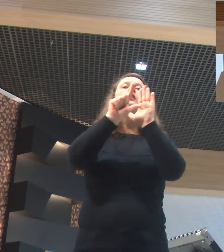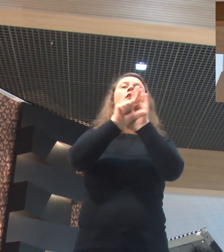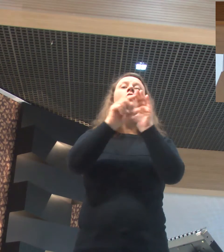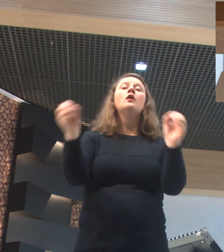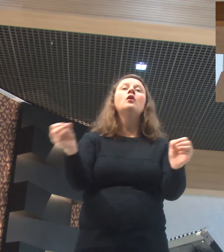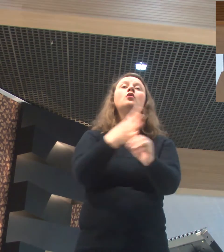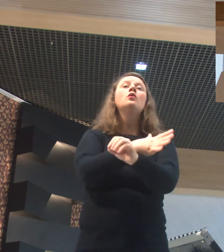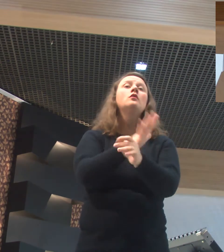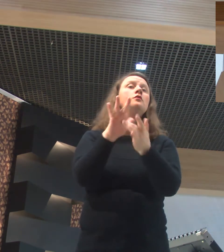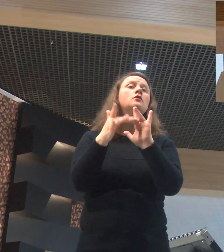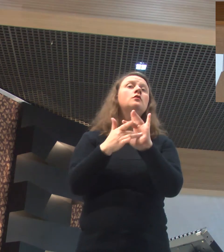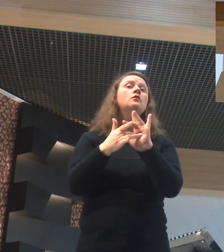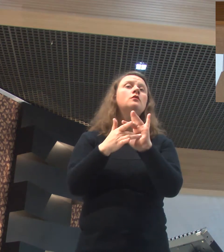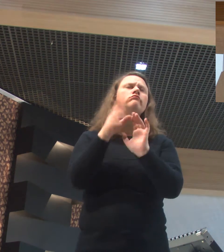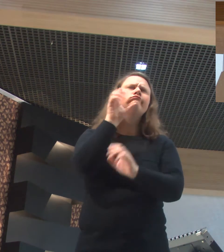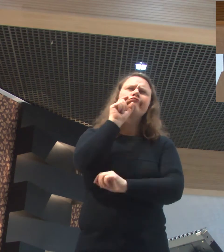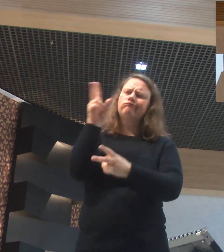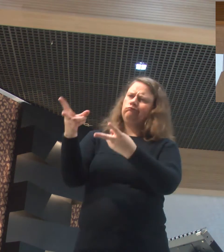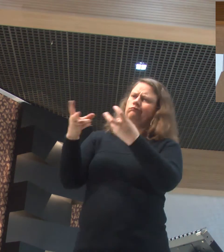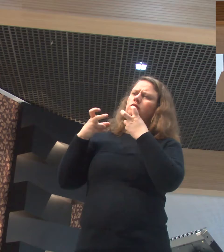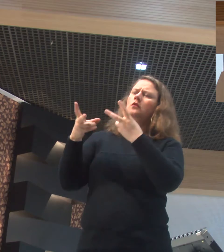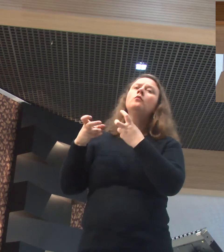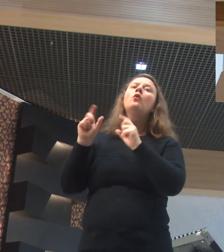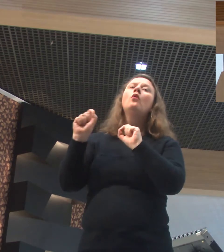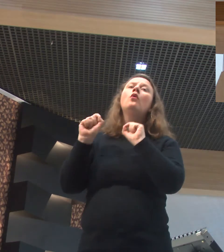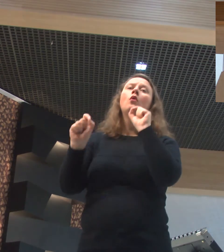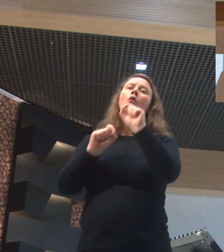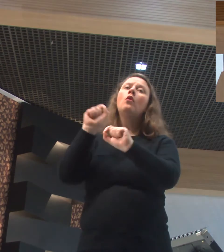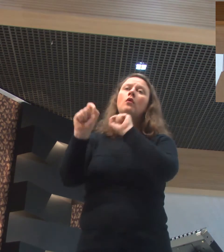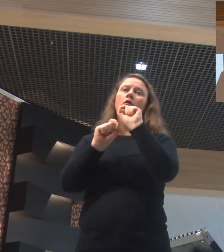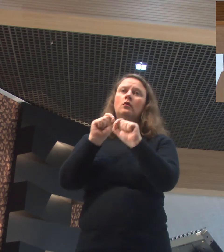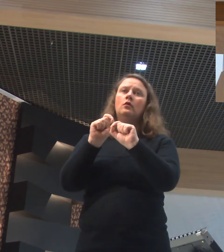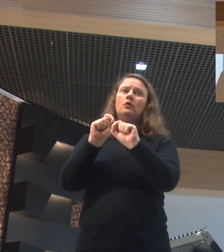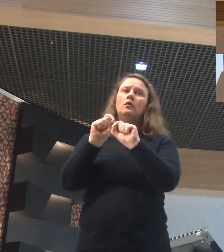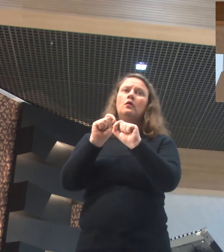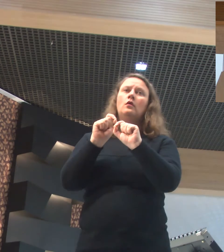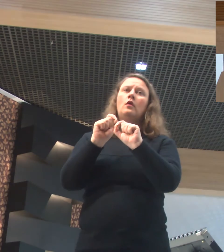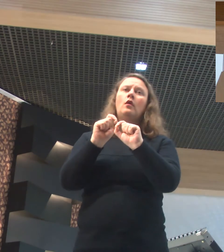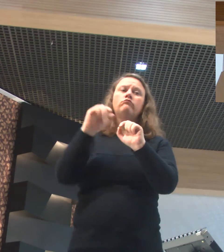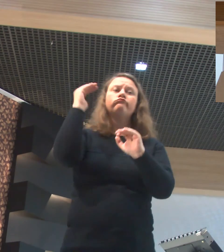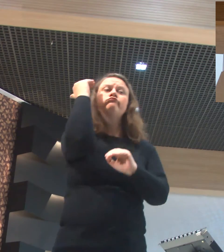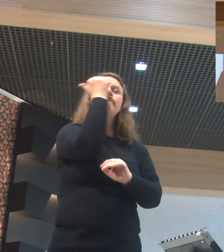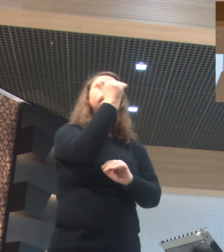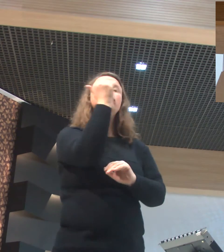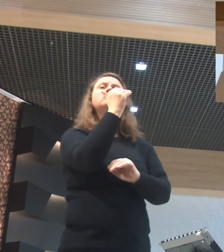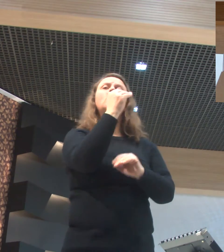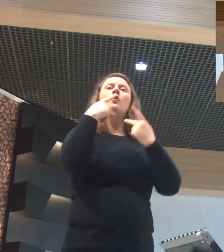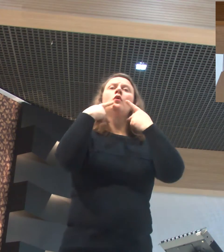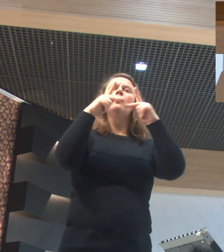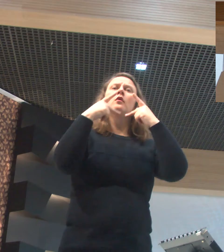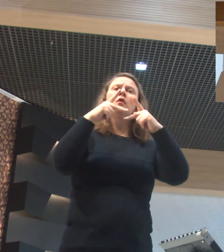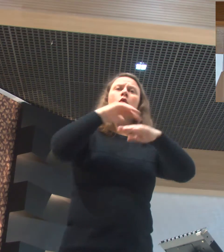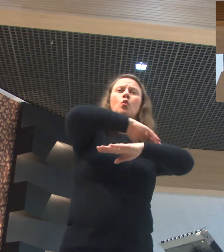lei de Jesus. E se nós observarmos os preceitos morais do Sermão do Monte, eles